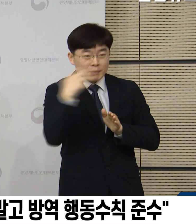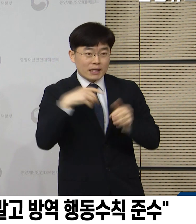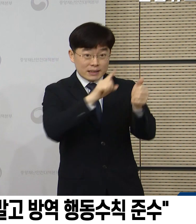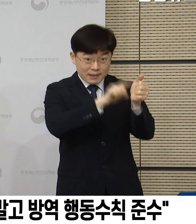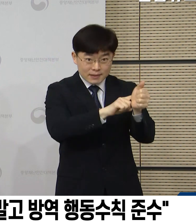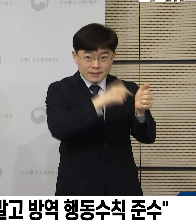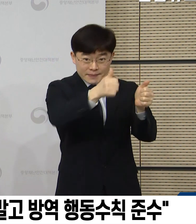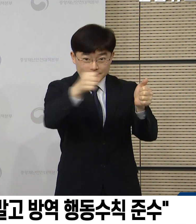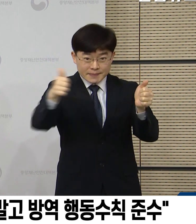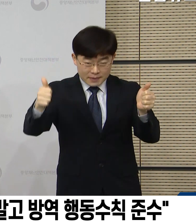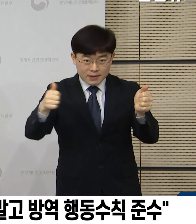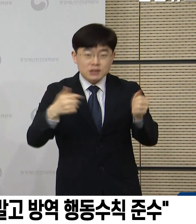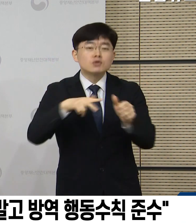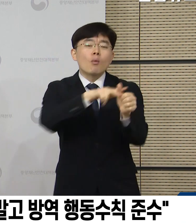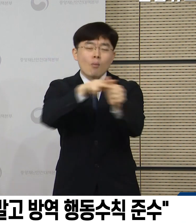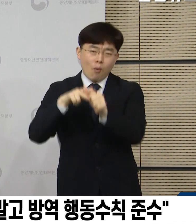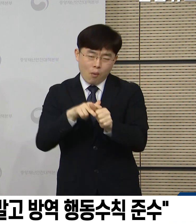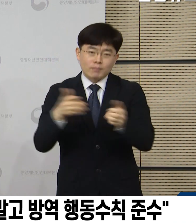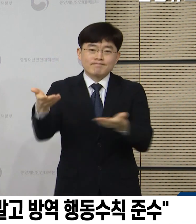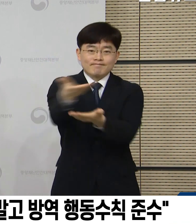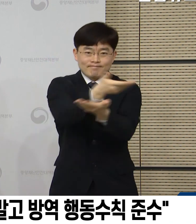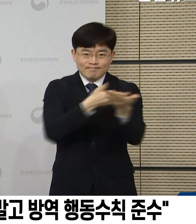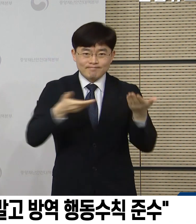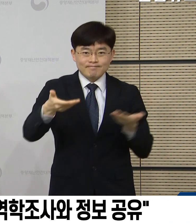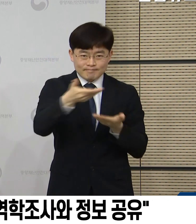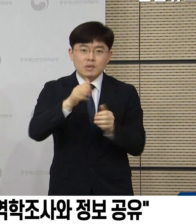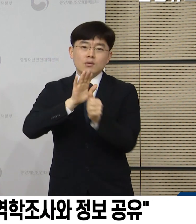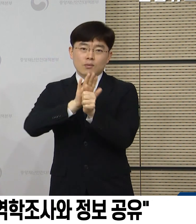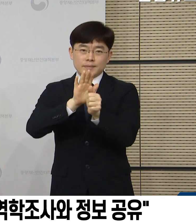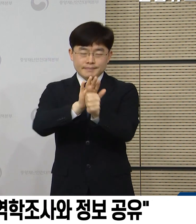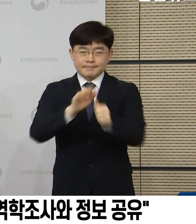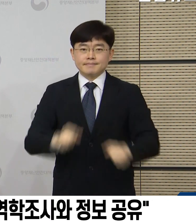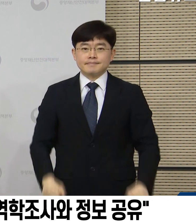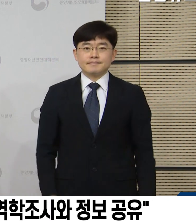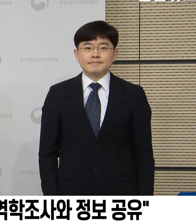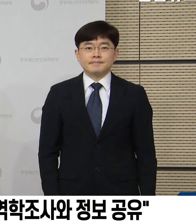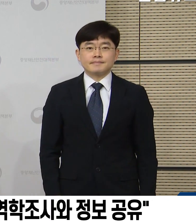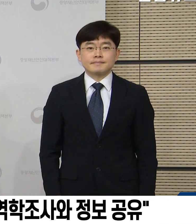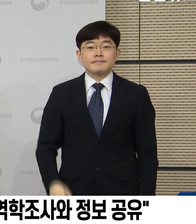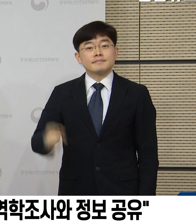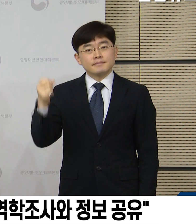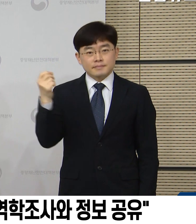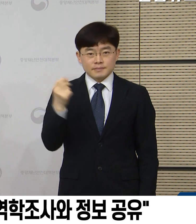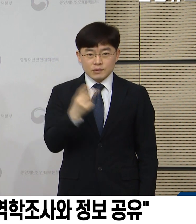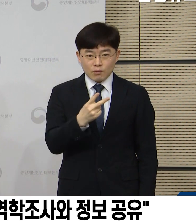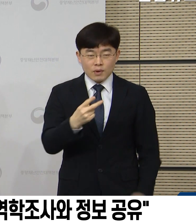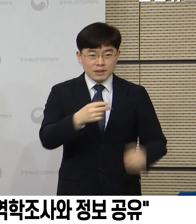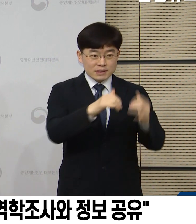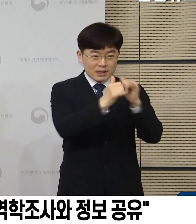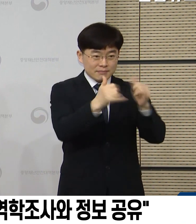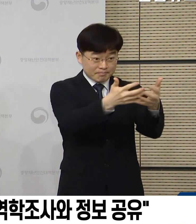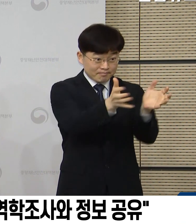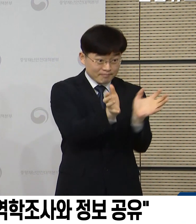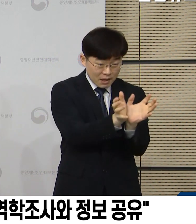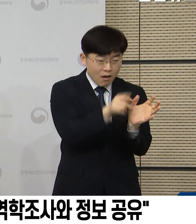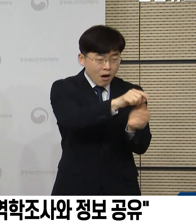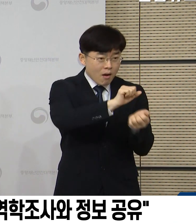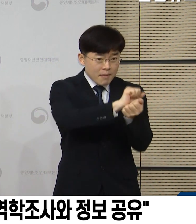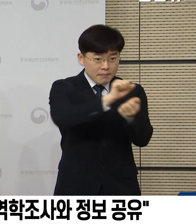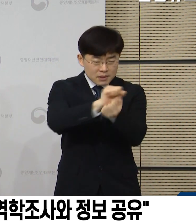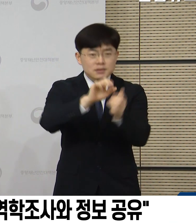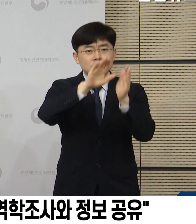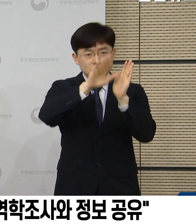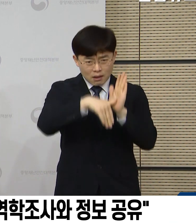역학조사 등 정보 공유 체계를 지원하고 있습니다. 이와 함께 집단 감염 발생이